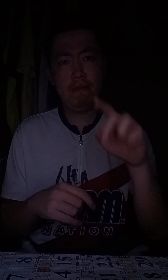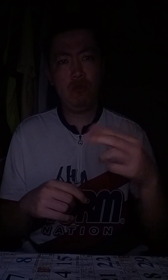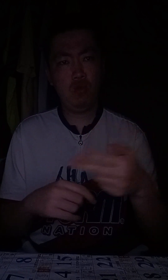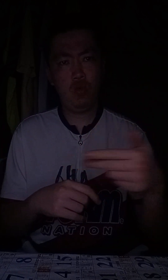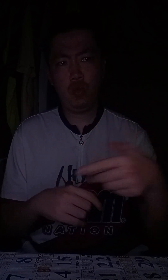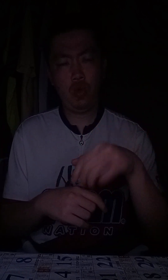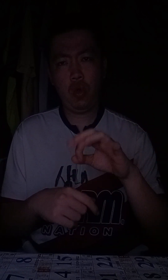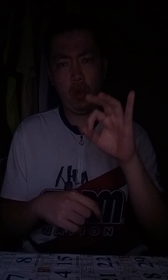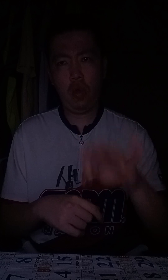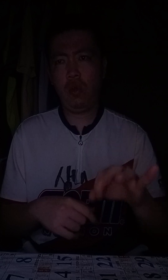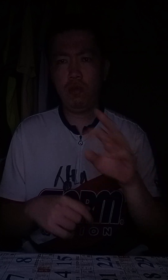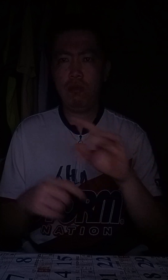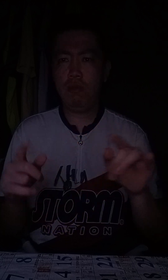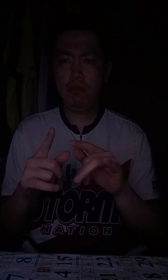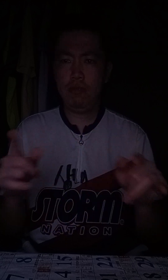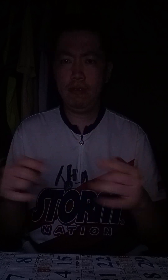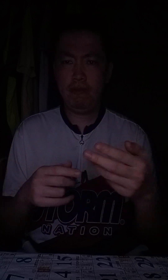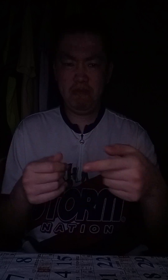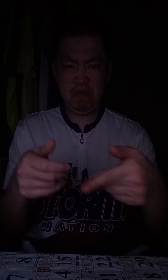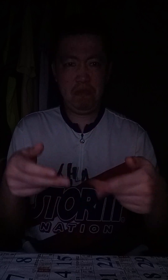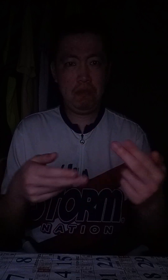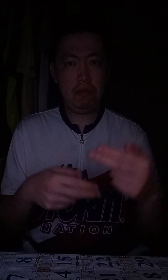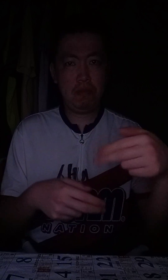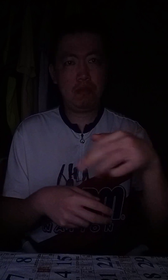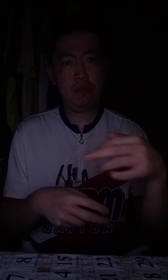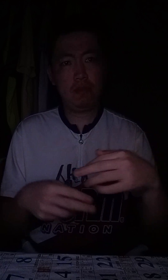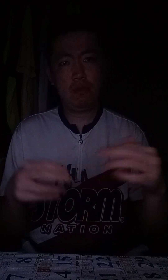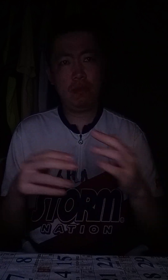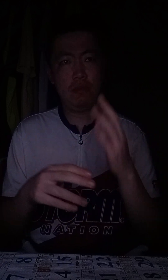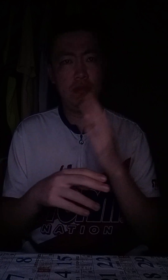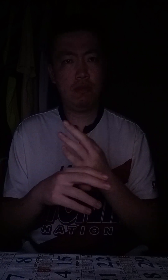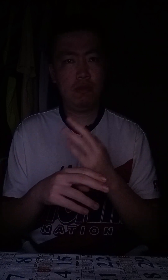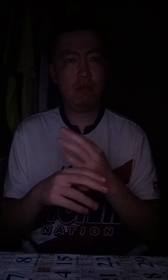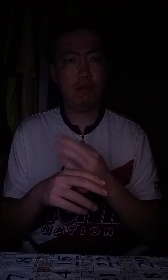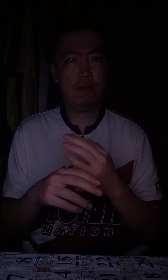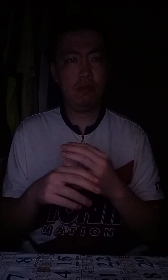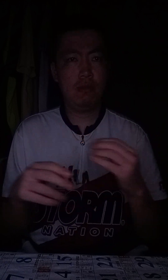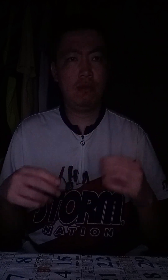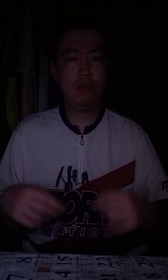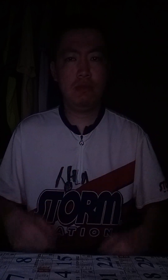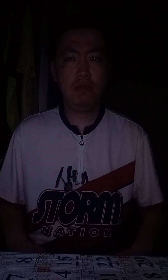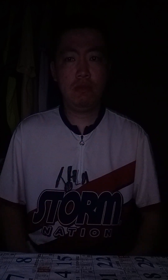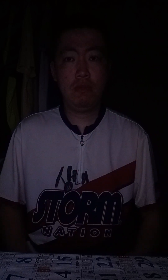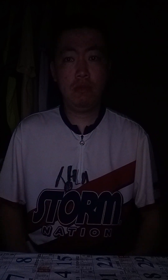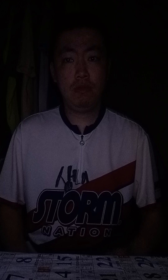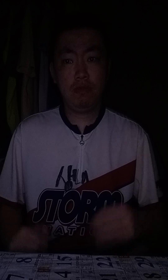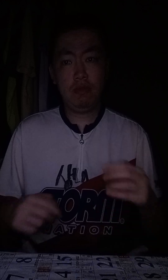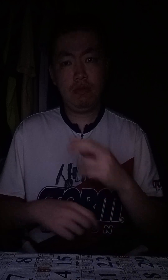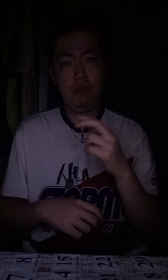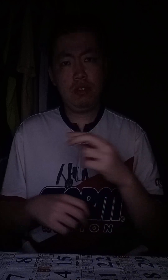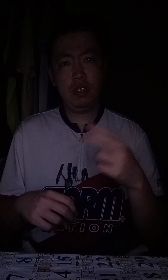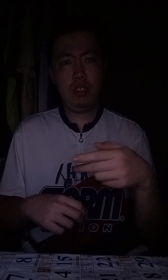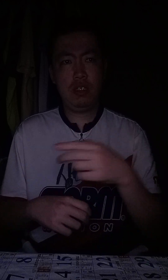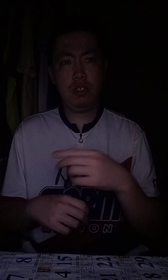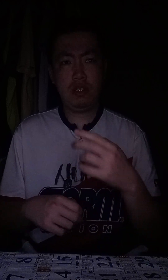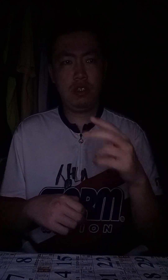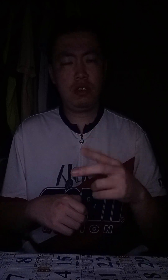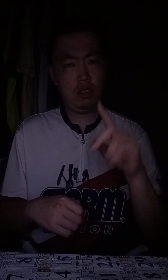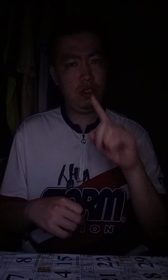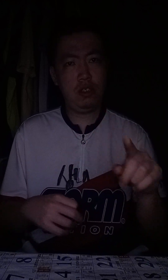핵심 부품인 보조나 배터리는 서로 책임이 없다는 것입니다. 운행 도중 멈춘 시내버스 2대 가운데 한